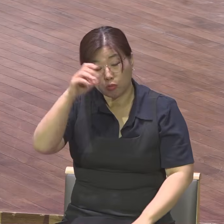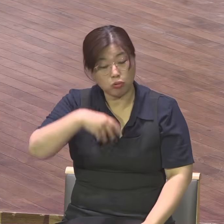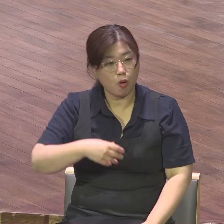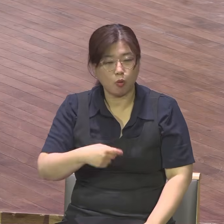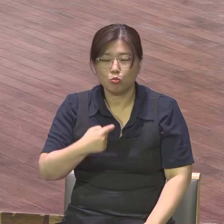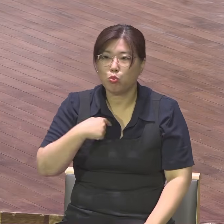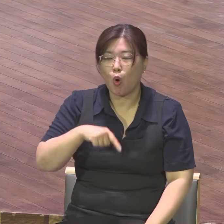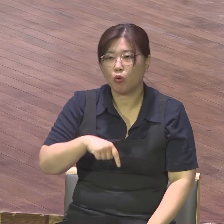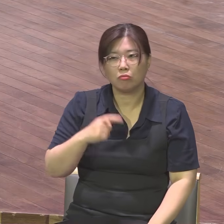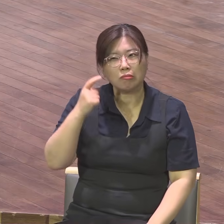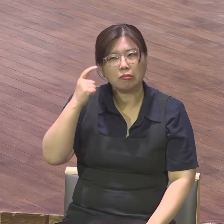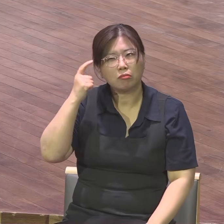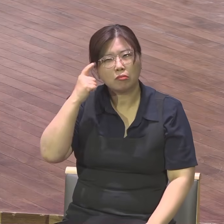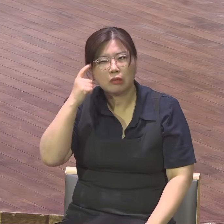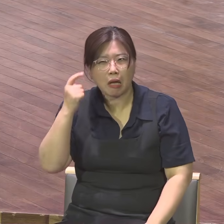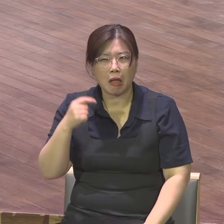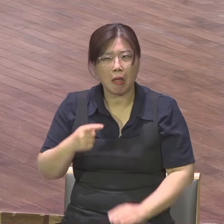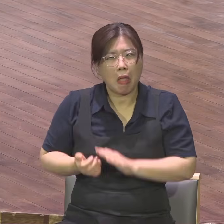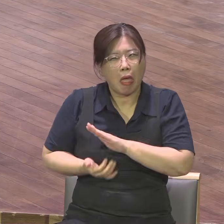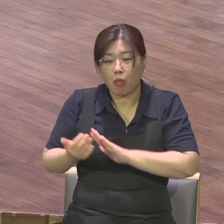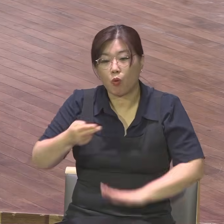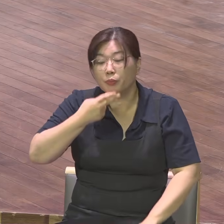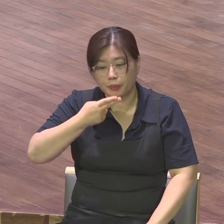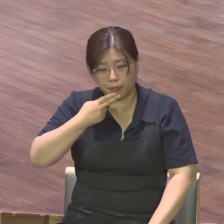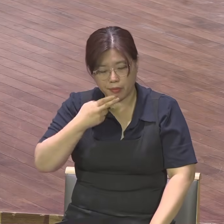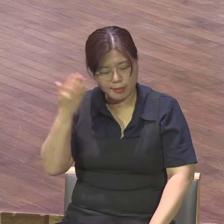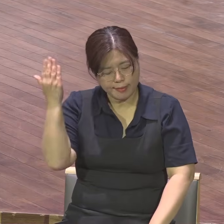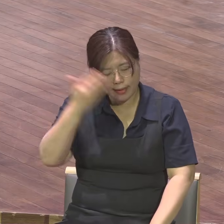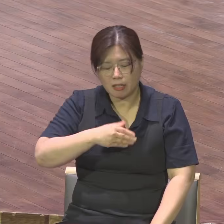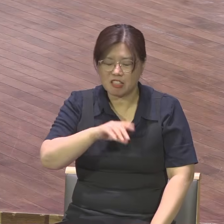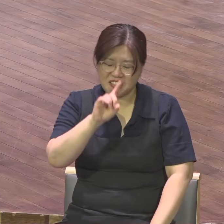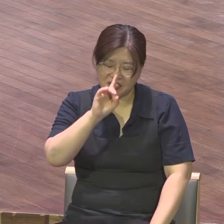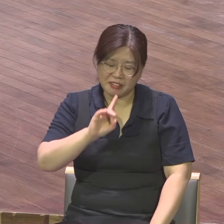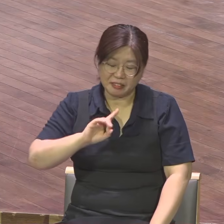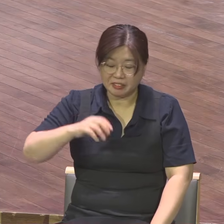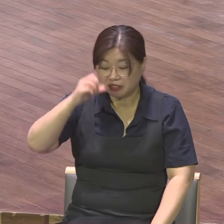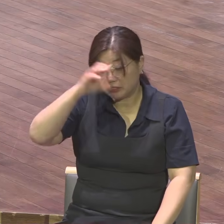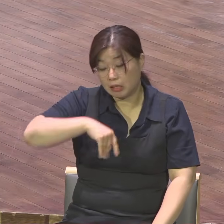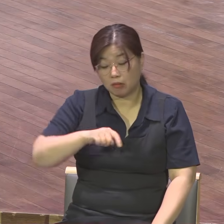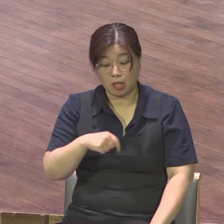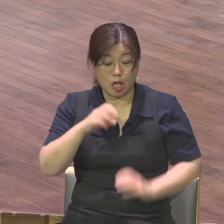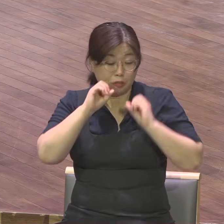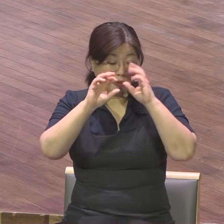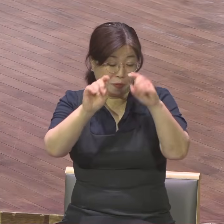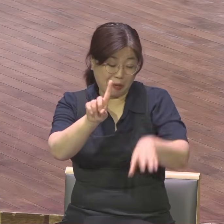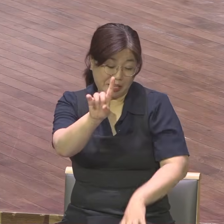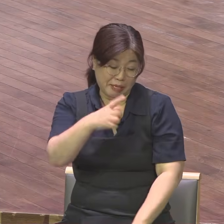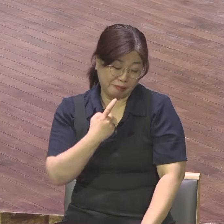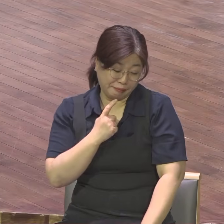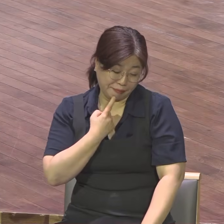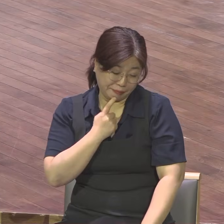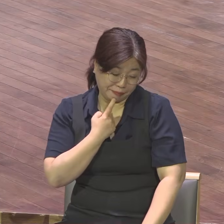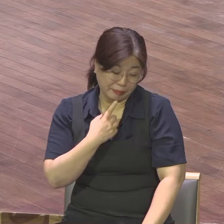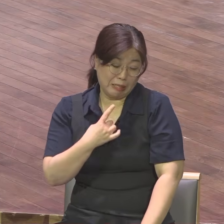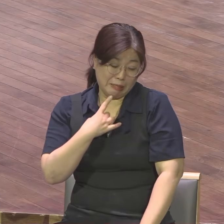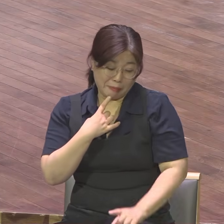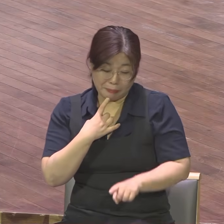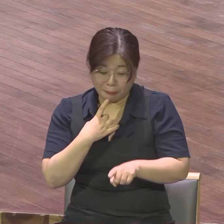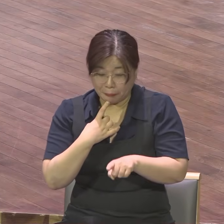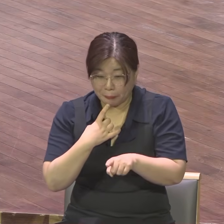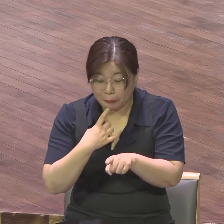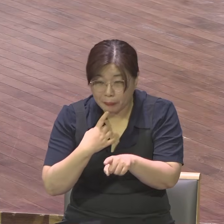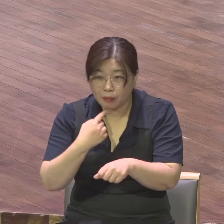교회를 위해서 영혼구원을 위해서 버스 전도부터 해갖고 노방전도 유치장전도 막 그냥 미친